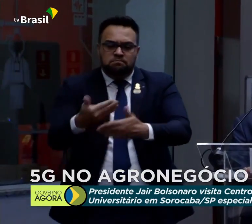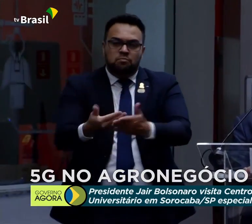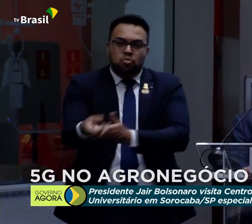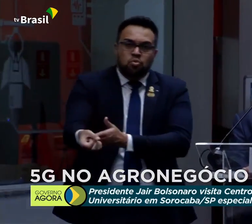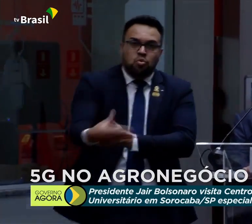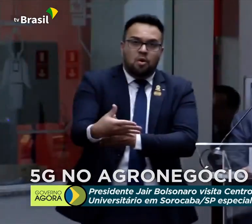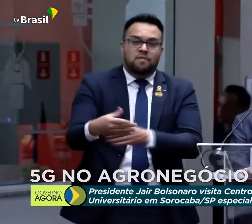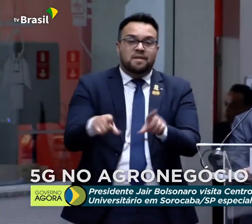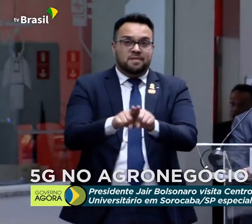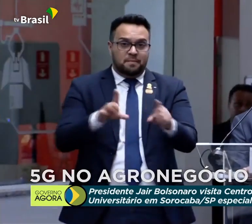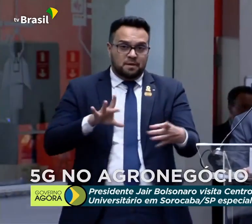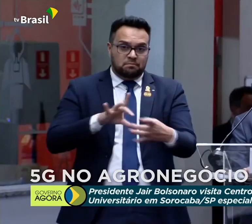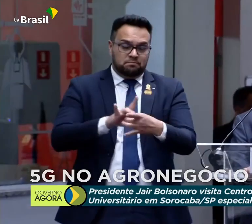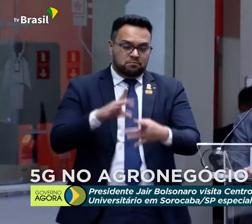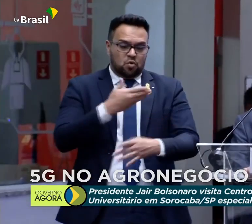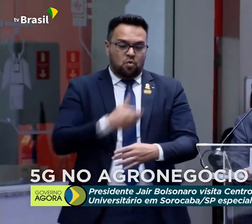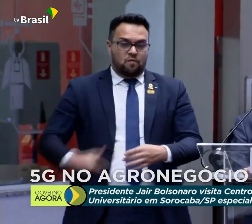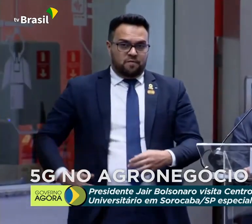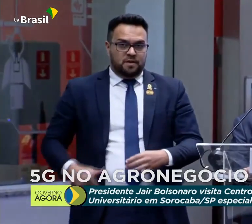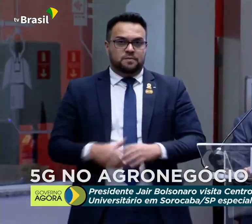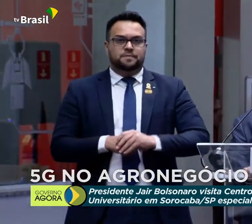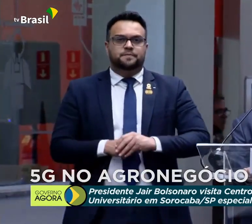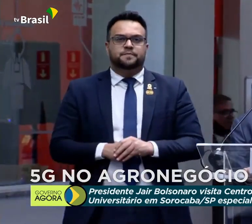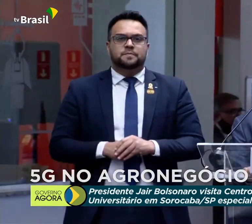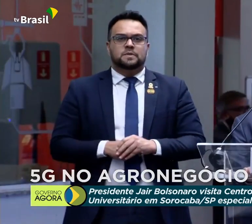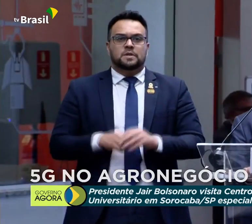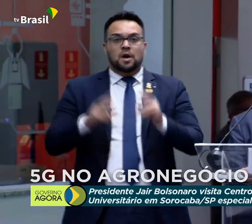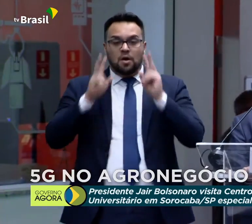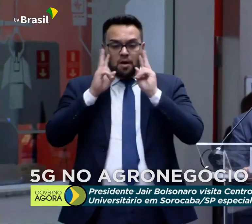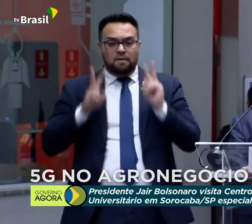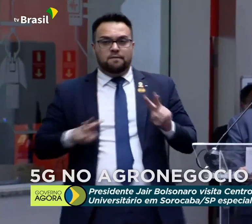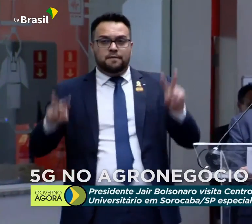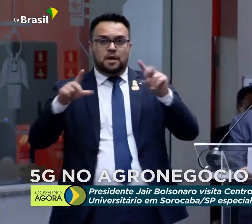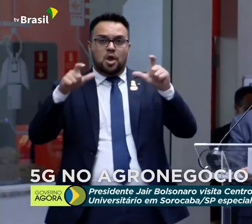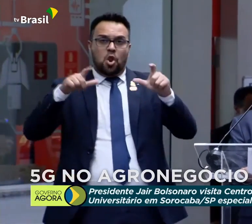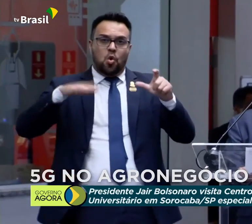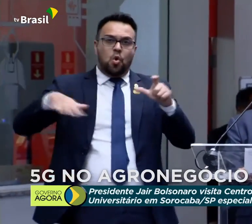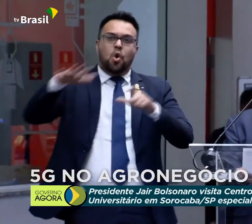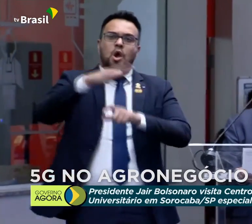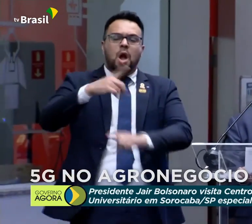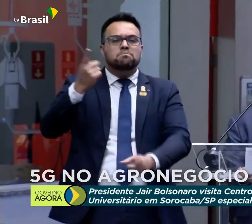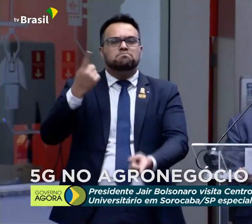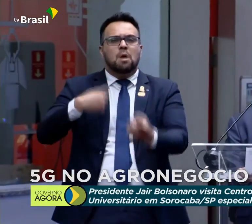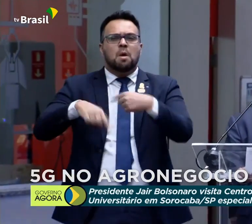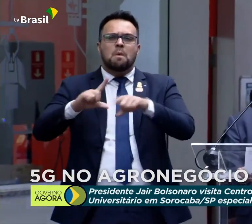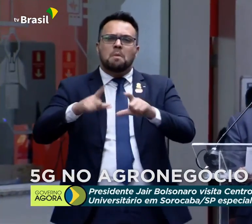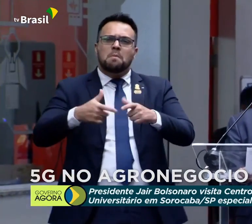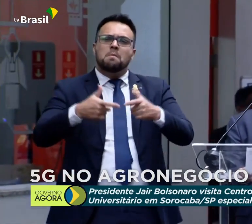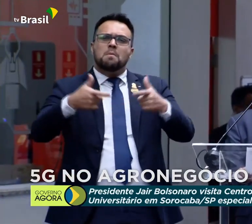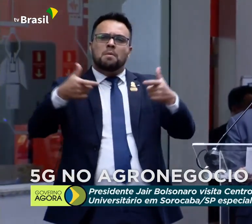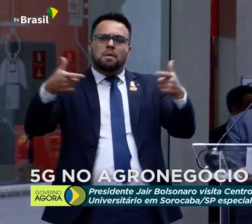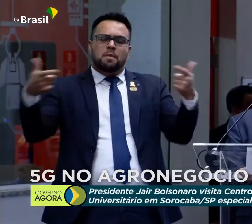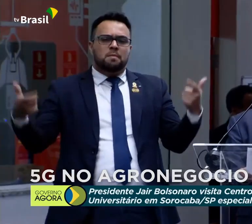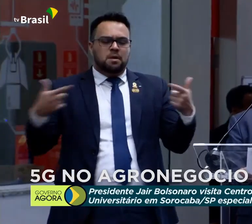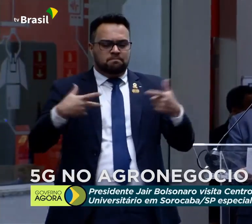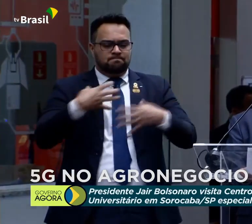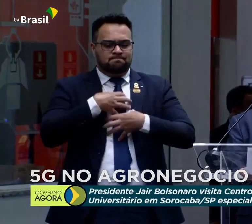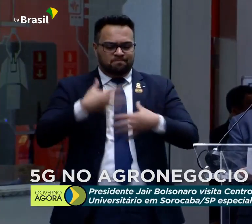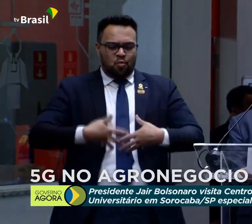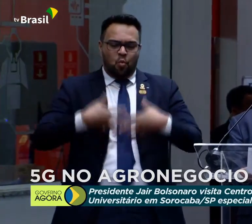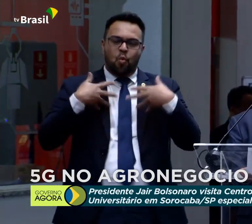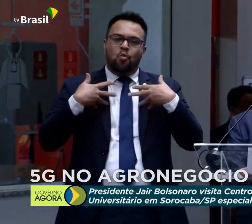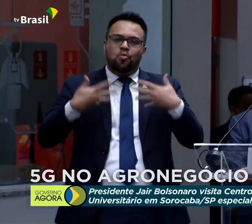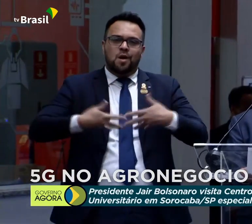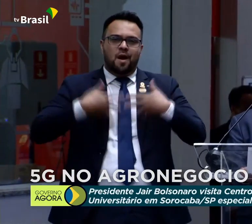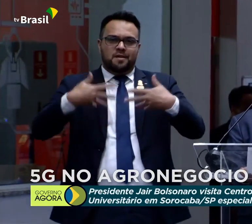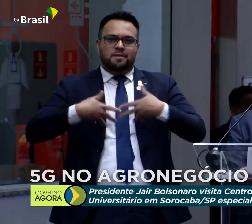startups. Ver nossa região em constante crescimento muito nos orgulha e nos anima. Tenho certeza que